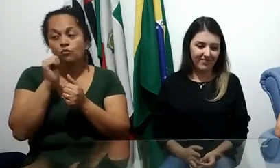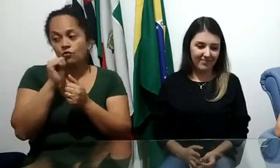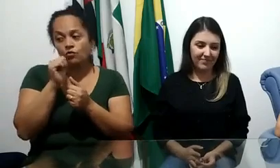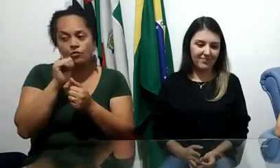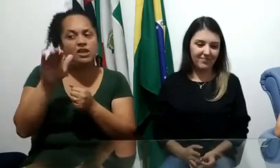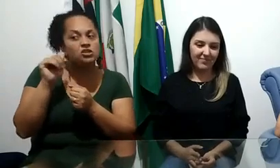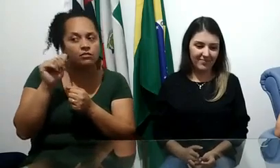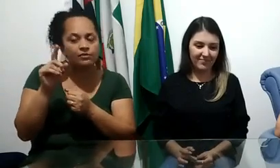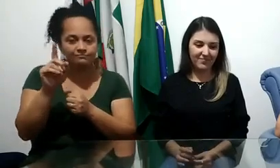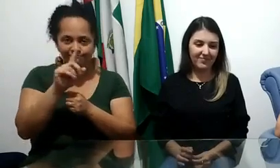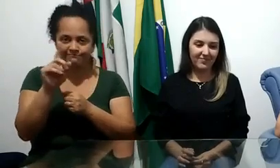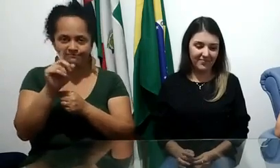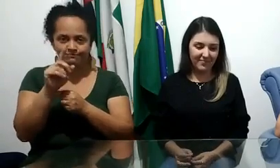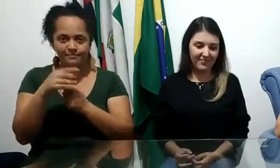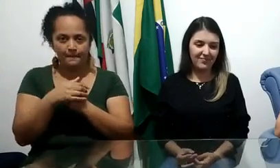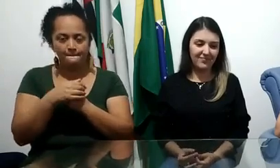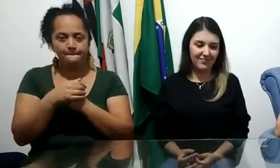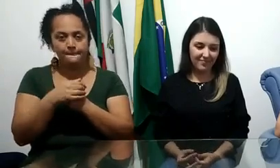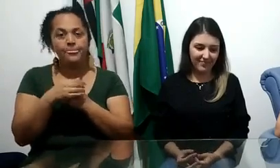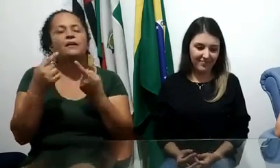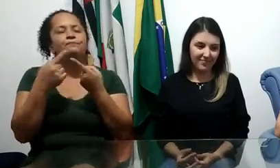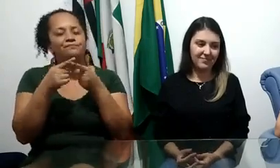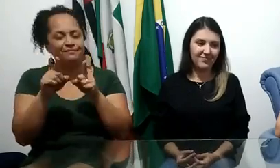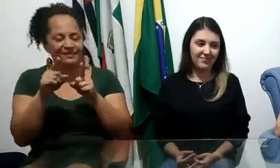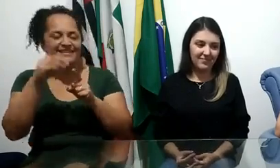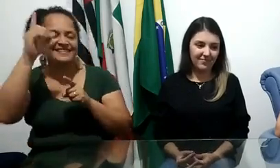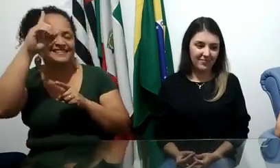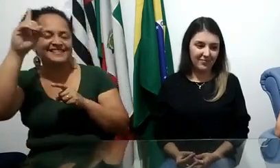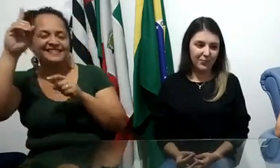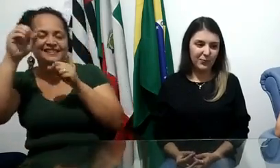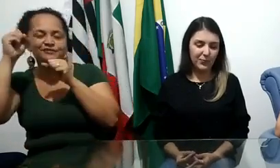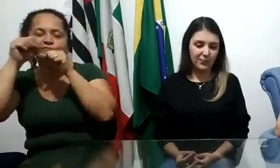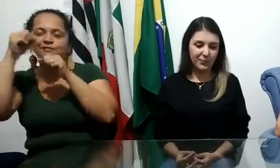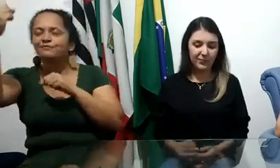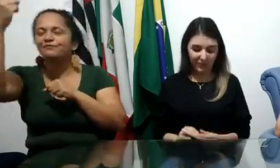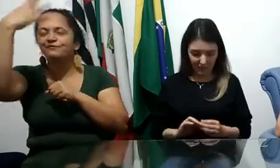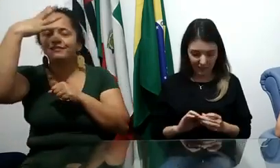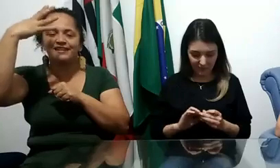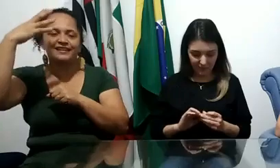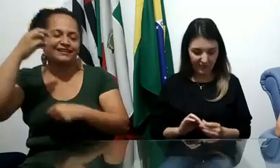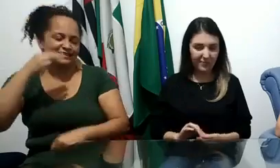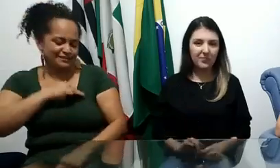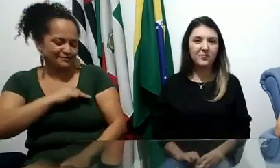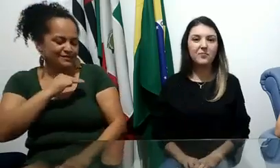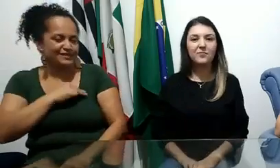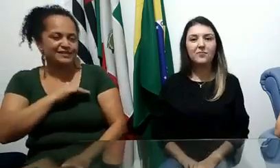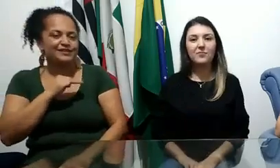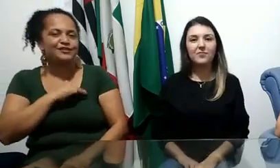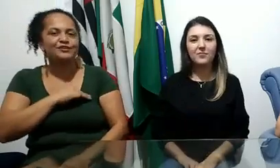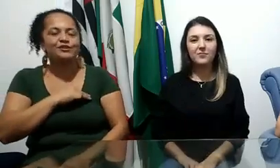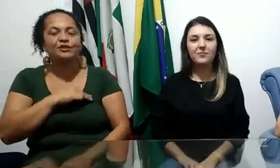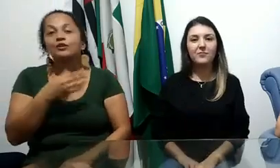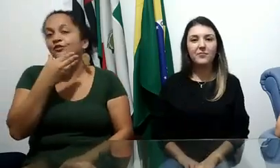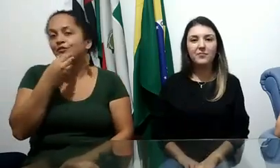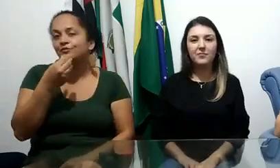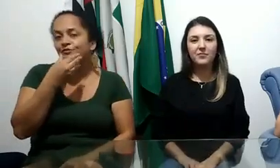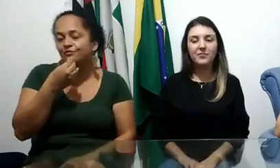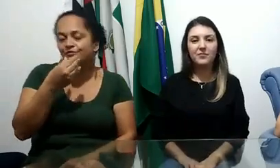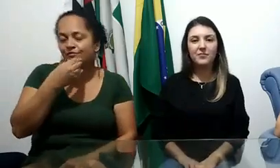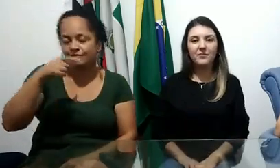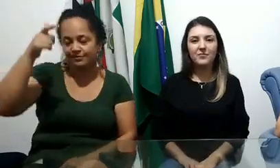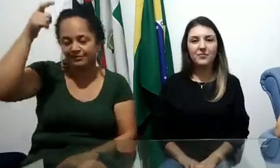E aí eu entendo que pela graça e a misericórdia de Deus, que amoleceu o coração daquele homem, ele teve